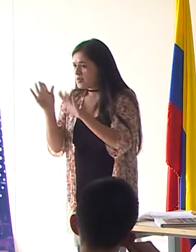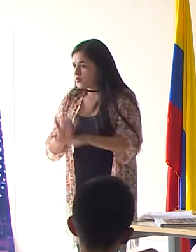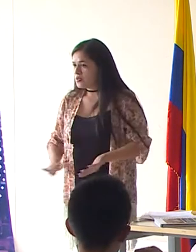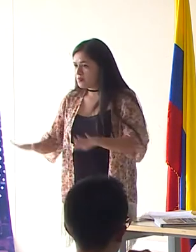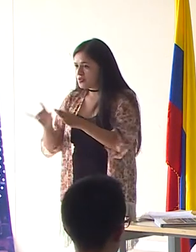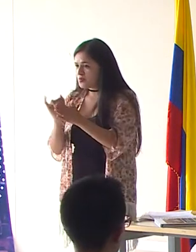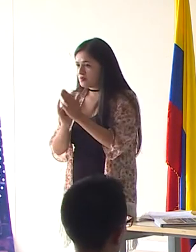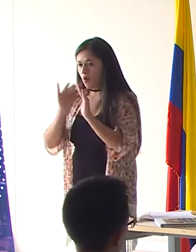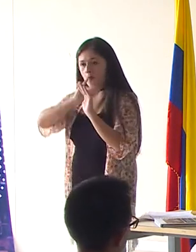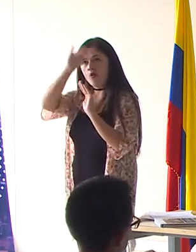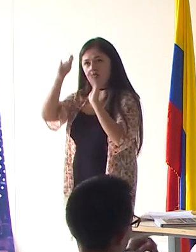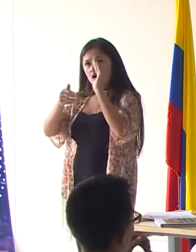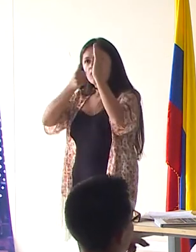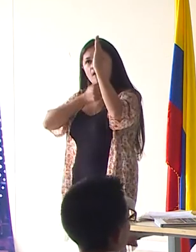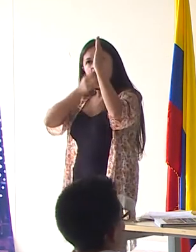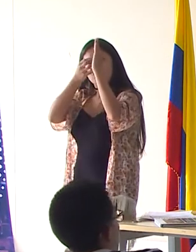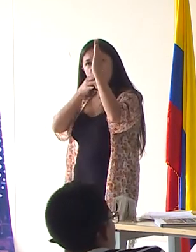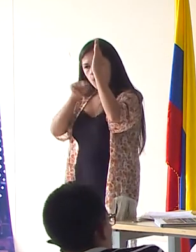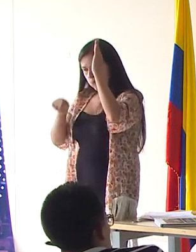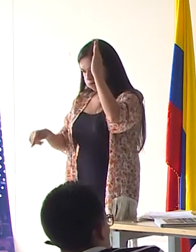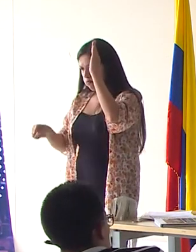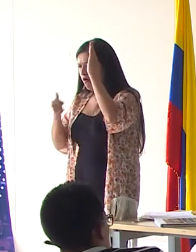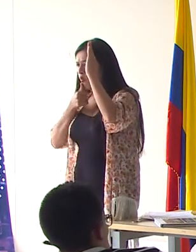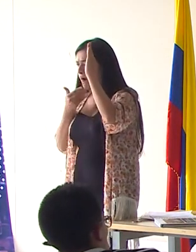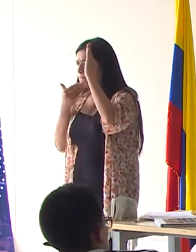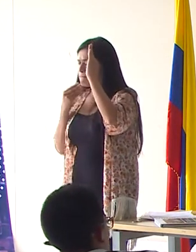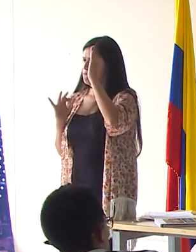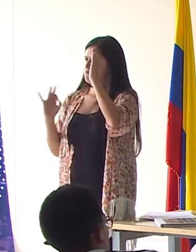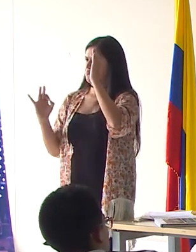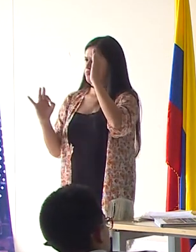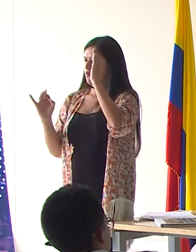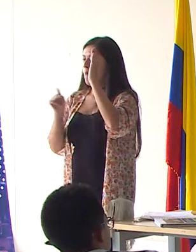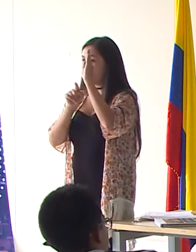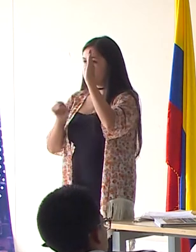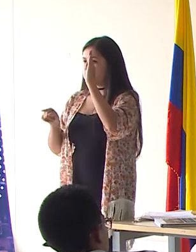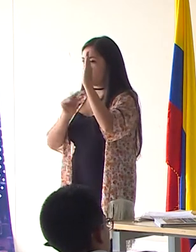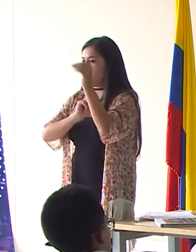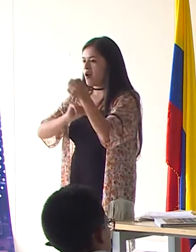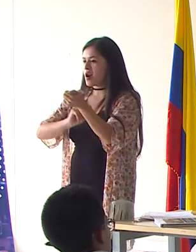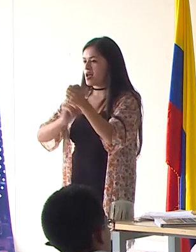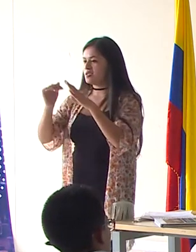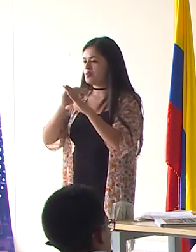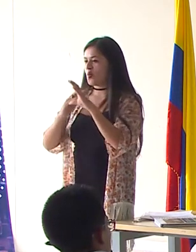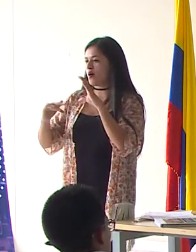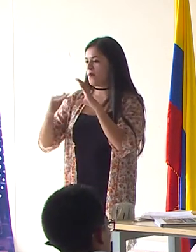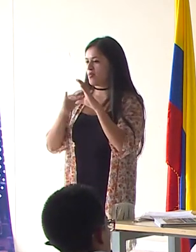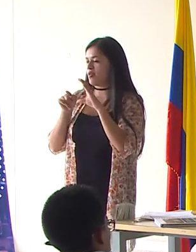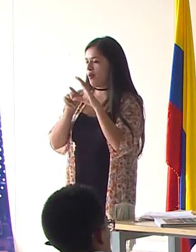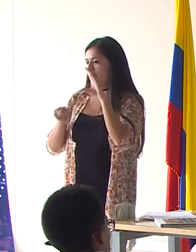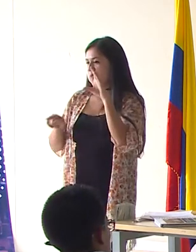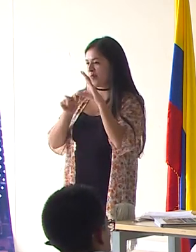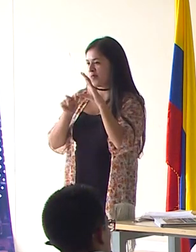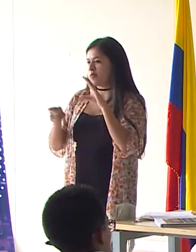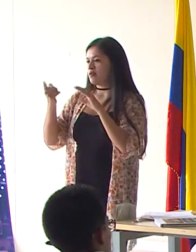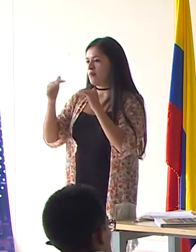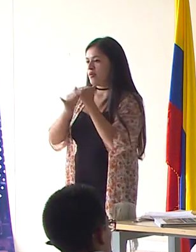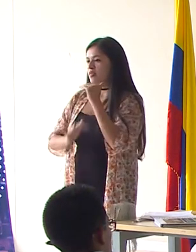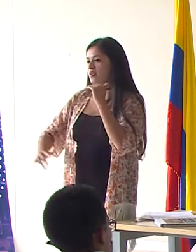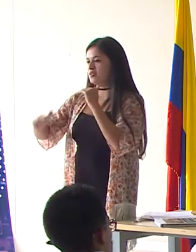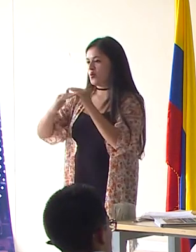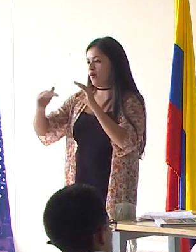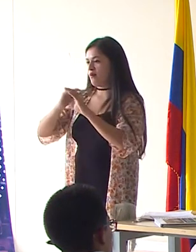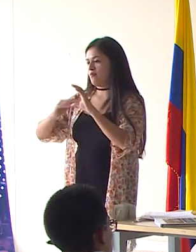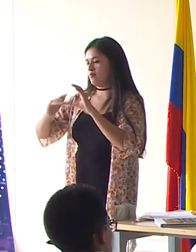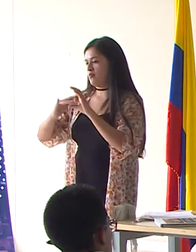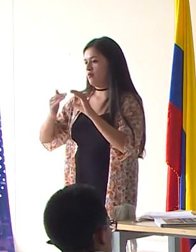de la mano y eso se une a los a los datos de a nivel nacional de desigualdad entonces ni siquiera